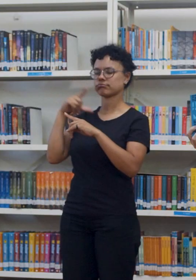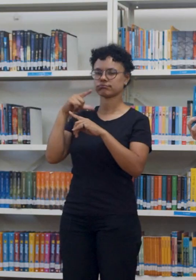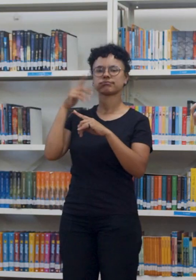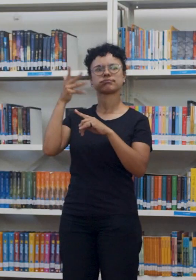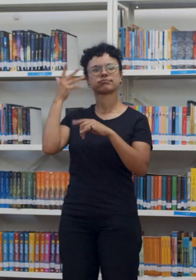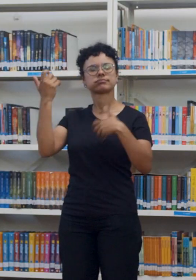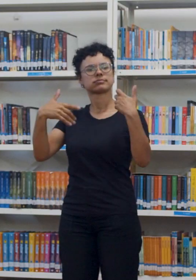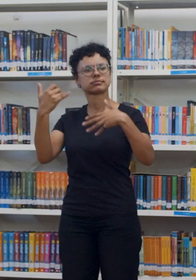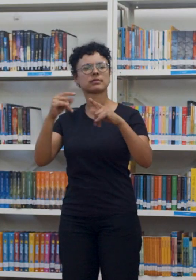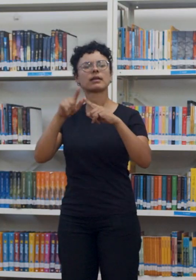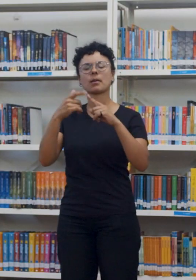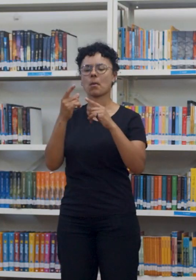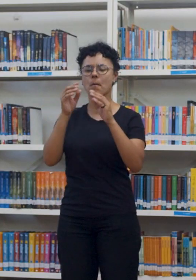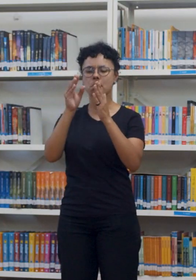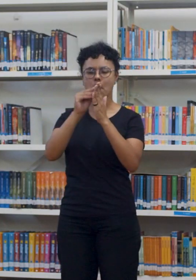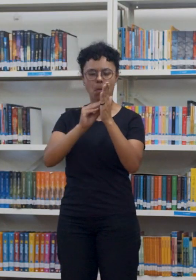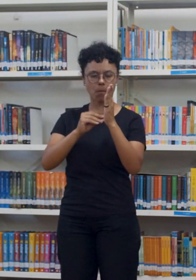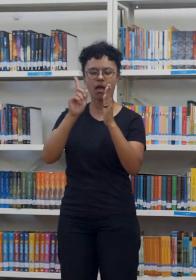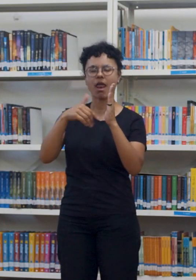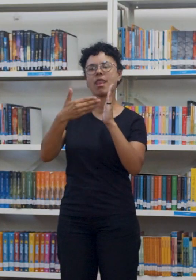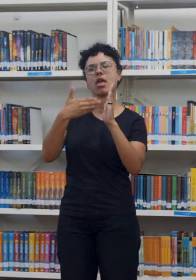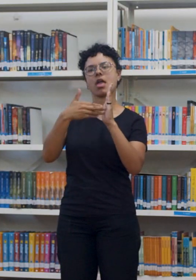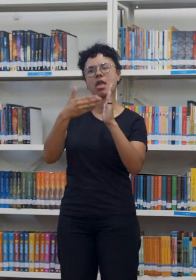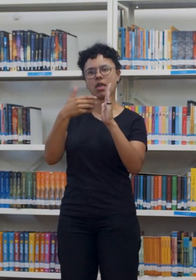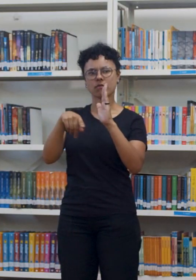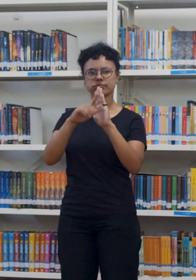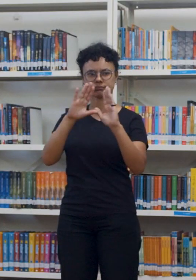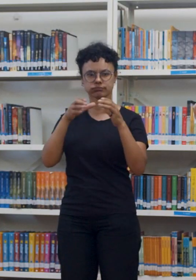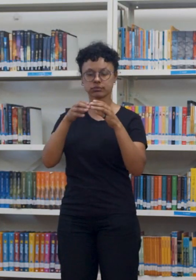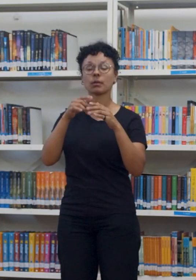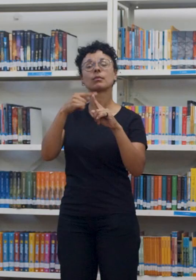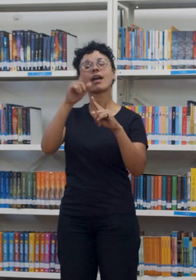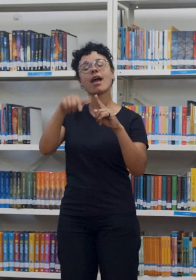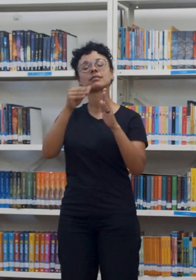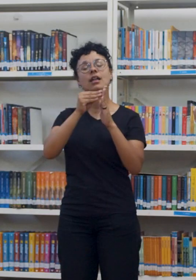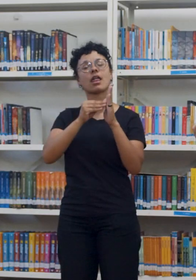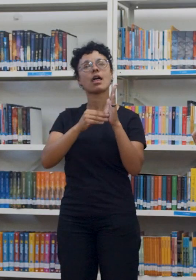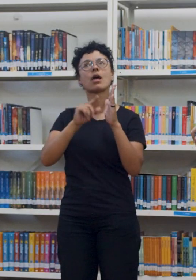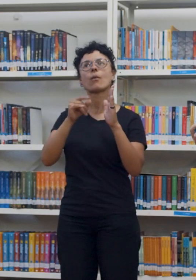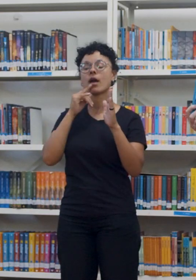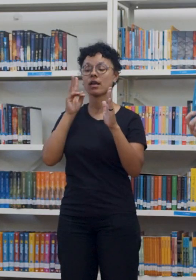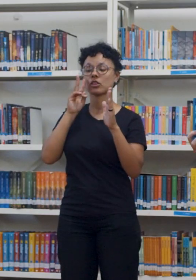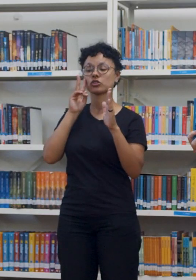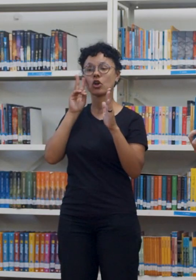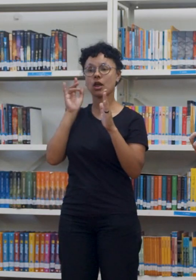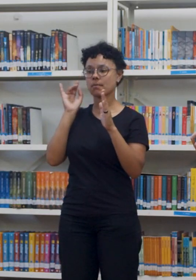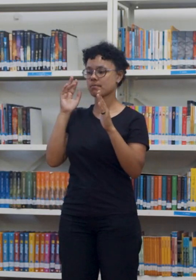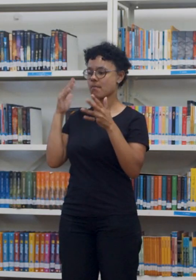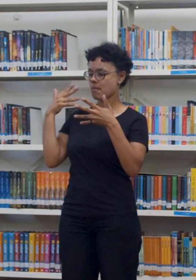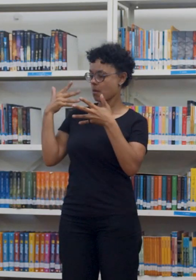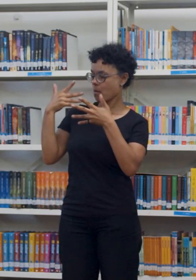atrás e que eles publicaram como livro, a Companhia das Letras, porque é um registro escrito,